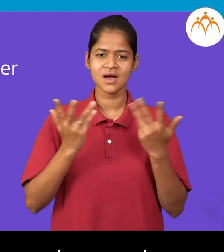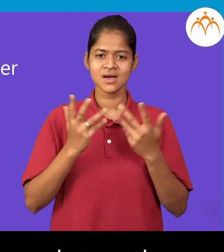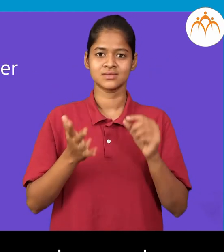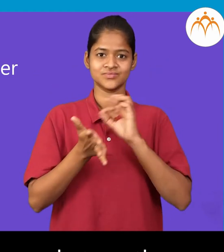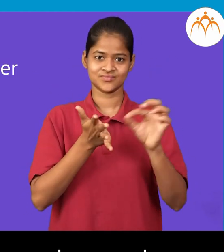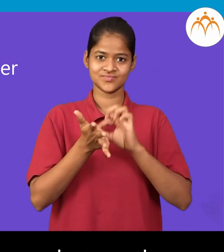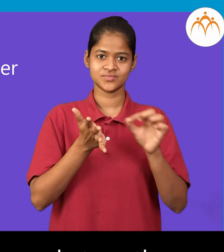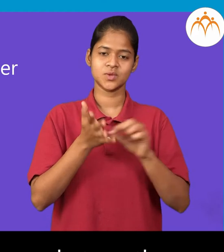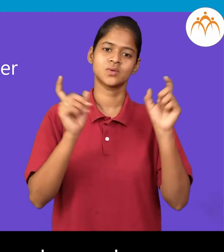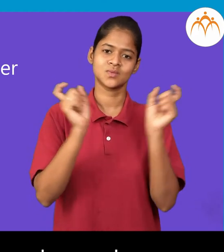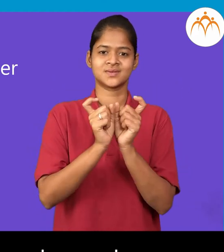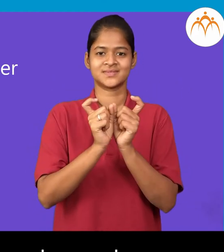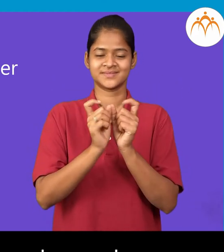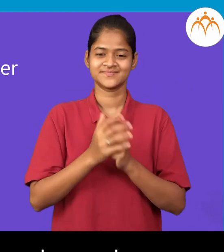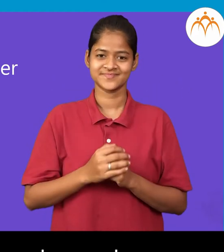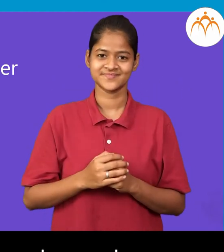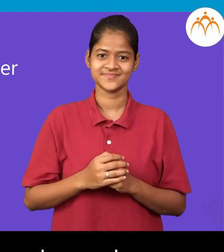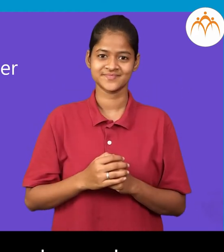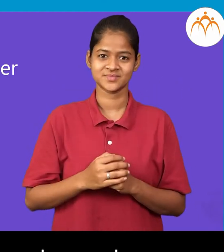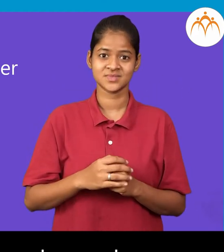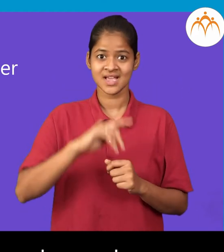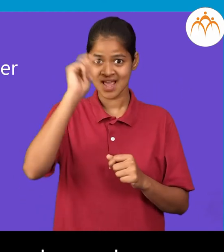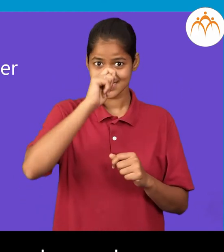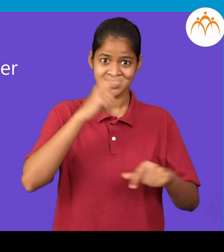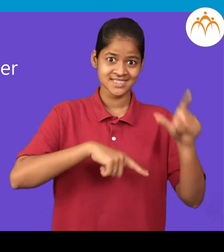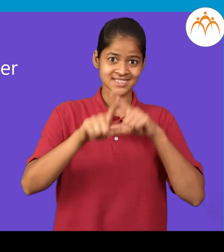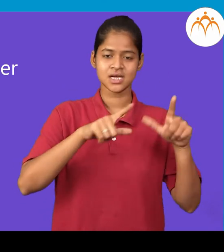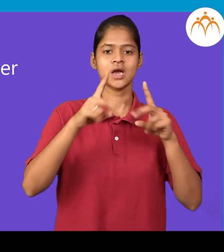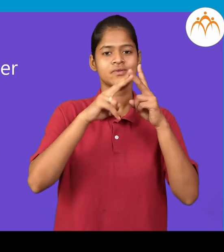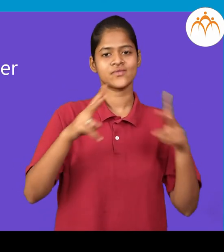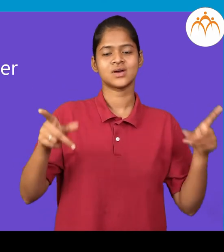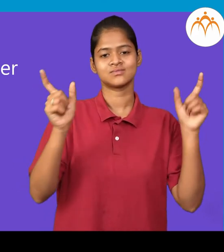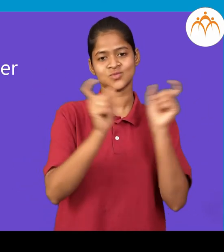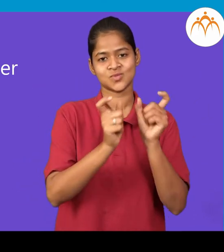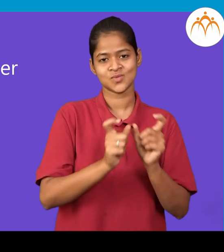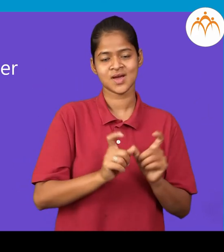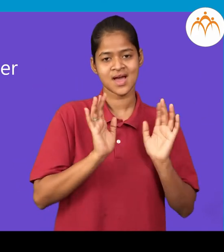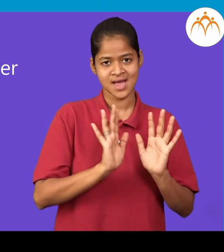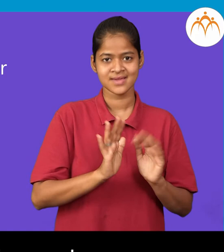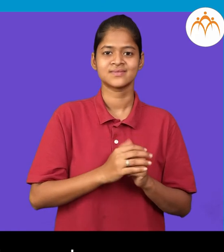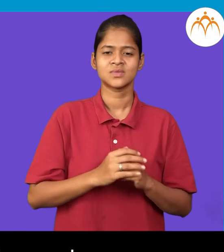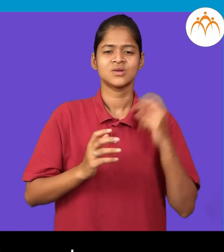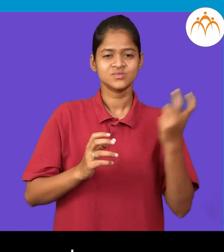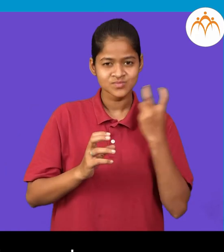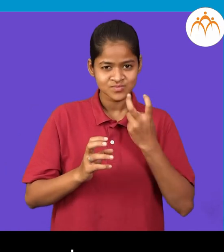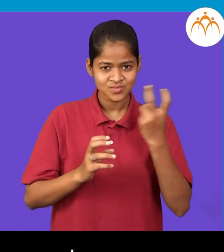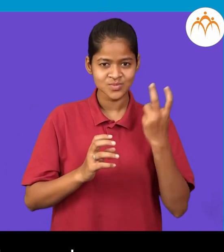टुगेदर. देर आर मेनी सच वर्ड्स इन इंग्लिश लैंग्वेज. फाइंड आउट सच